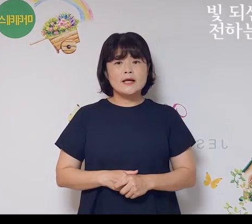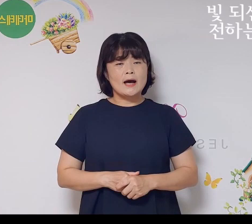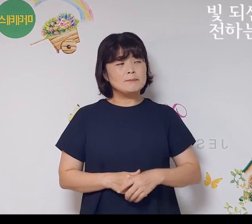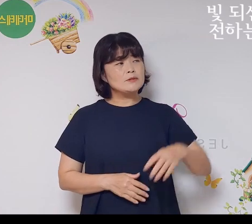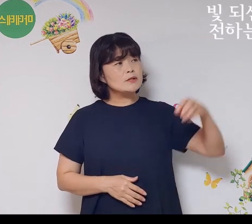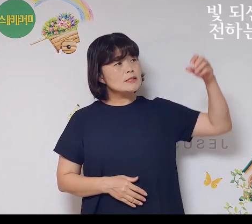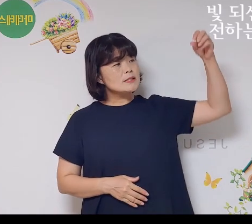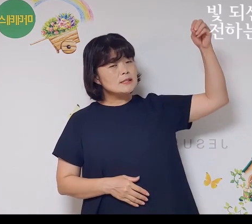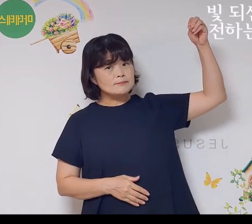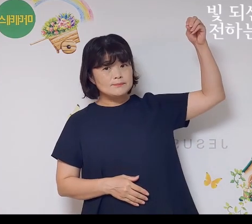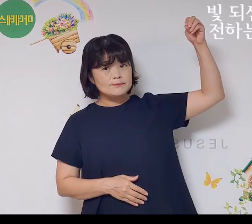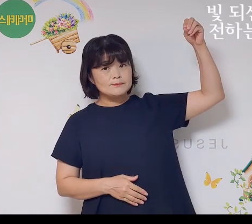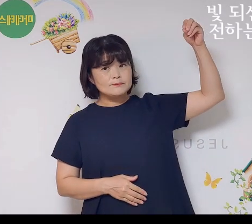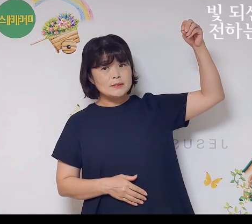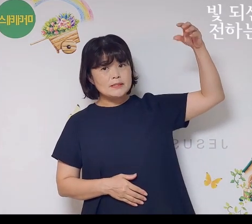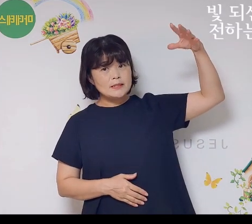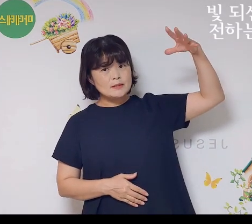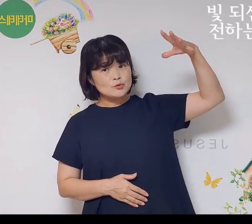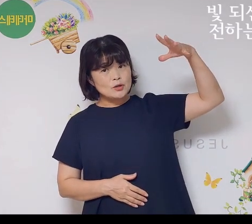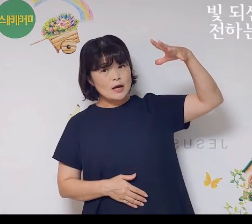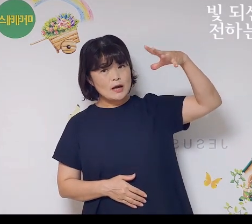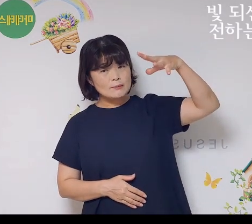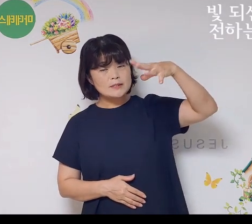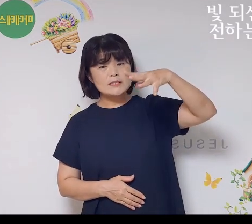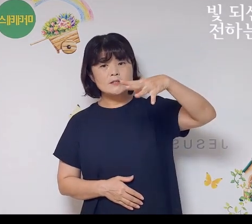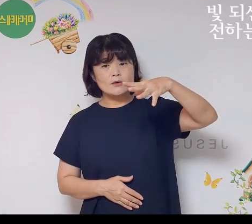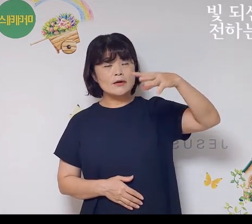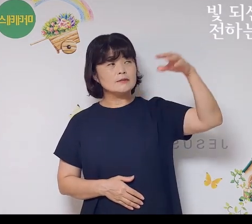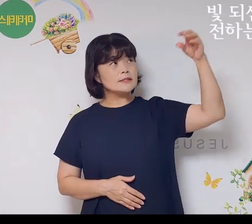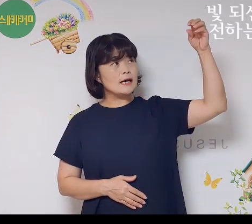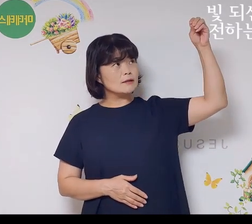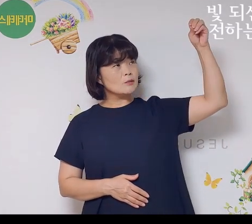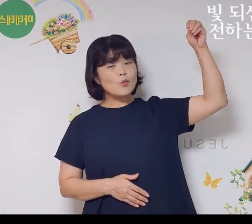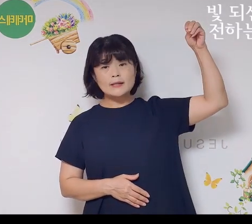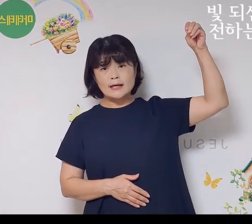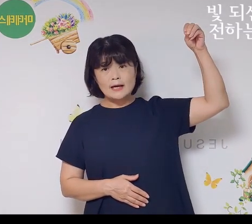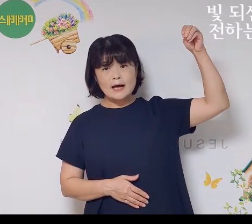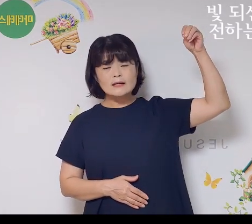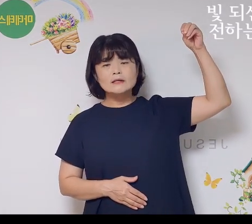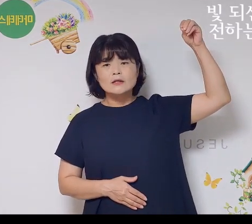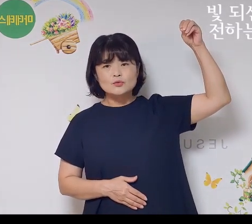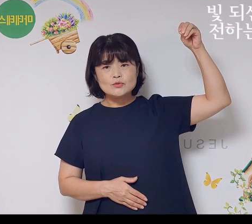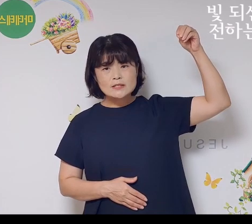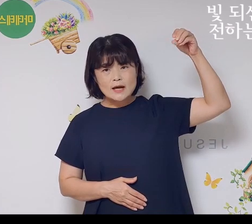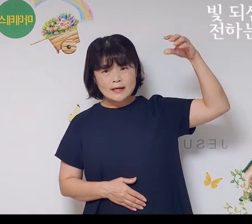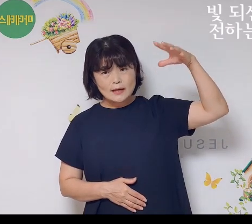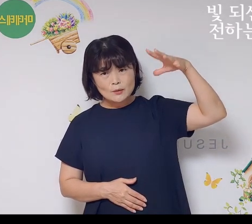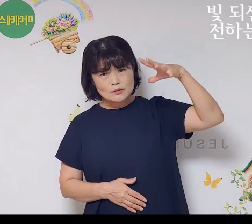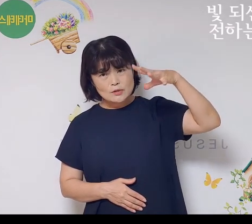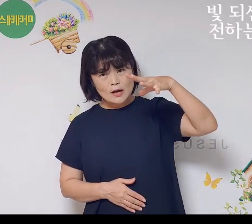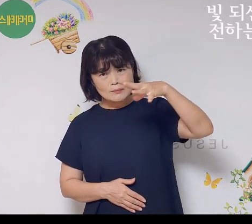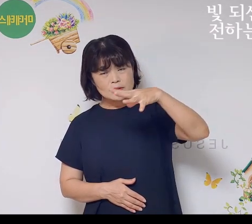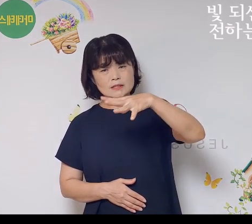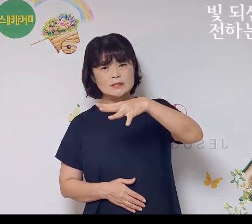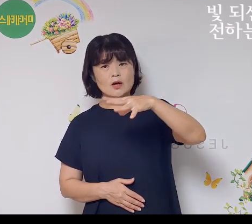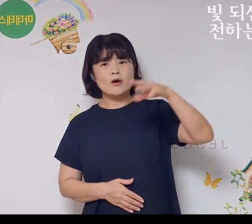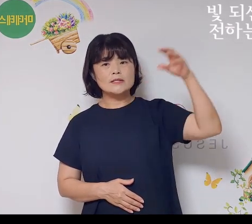빛되다. 빛되시는 빛이 쫙 비치는 거예요. 자, 이렇게 모았다가 위에서 아래로 쫙 비치는 거.